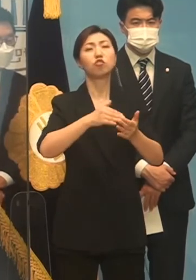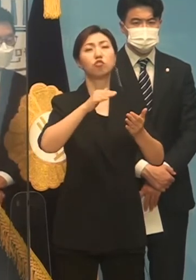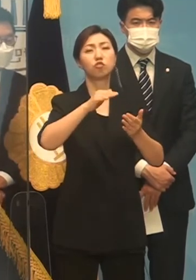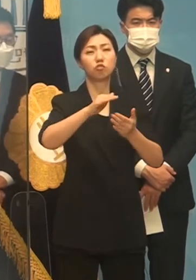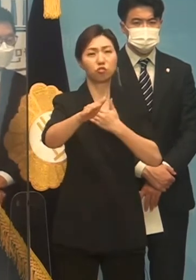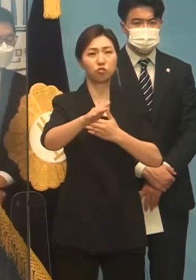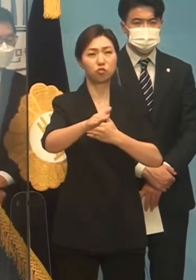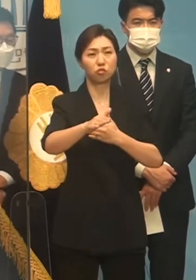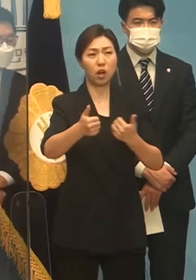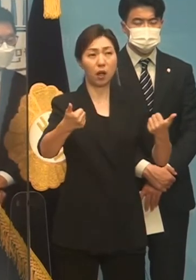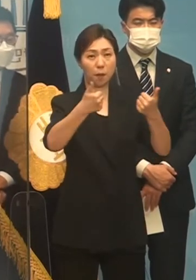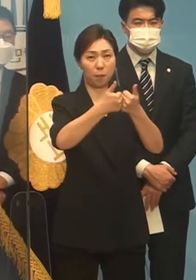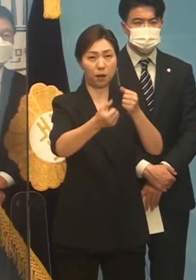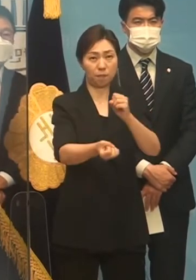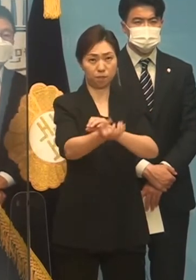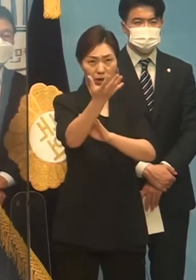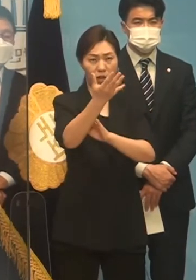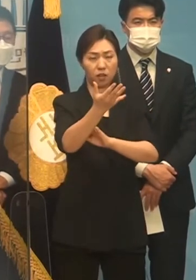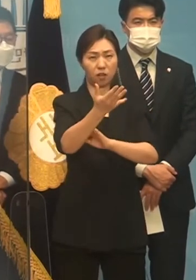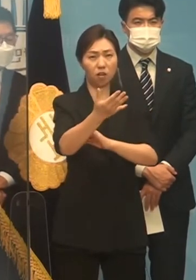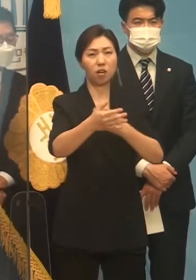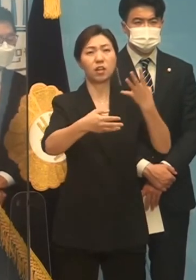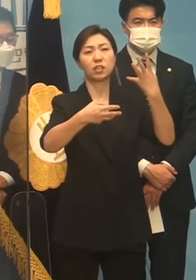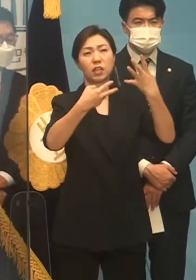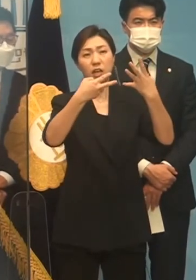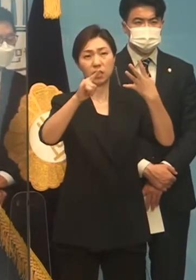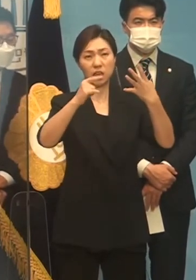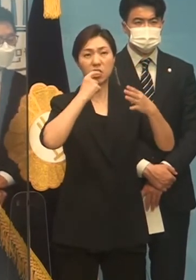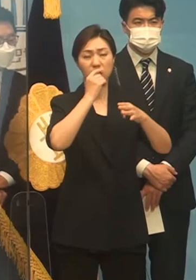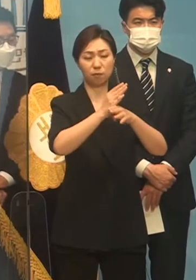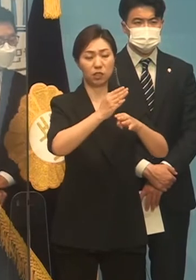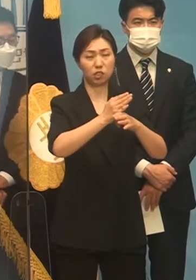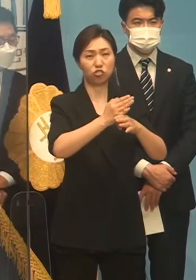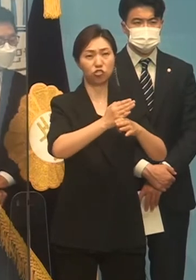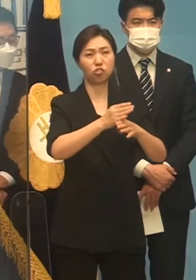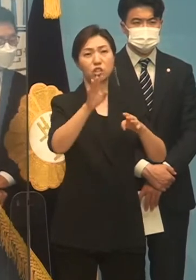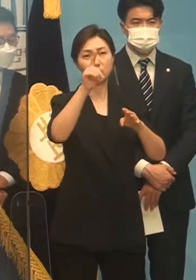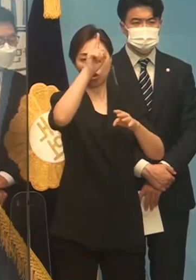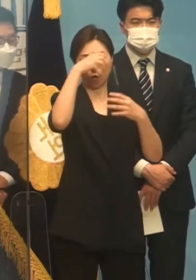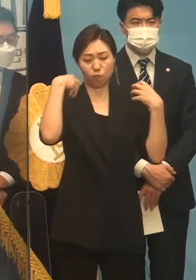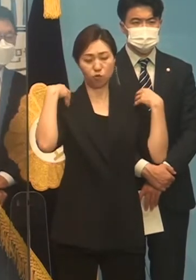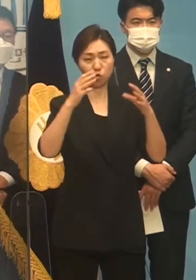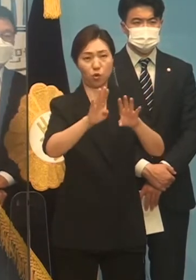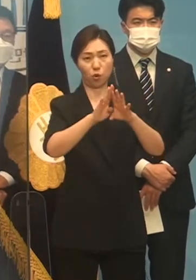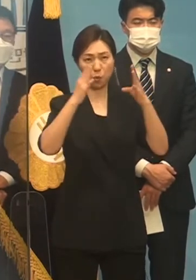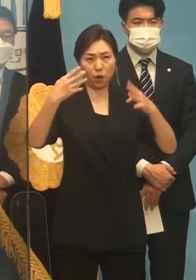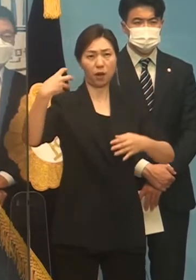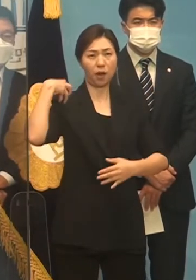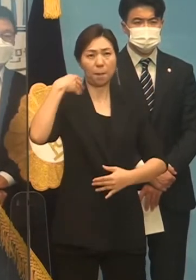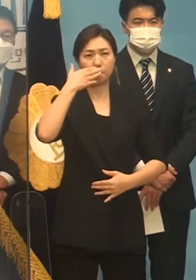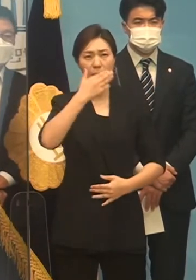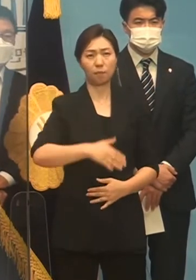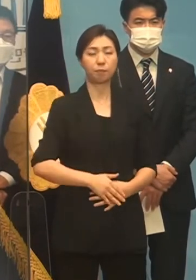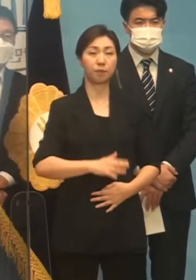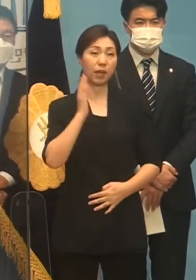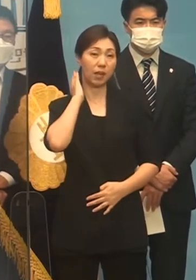승리해 4기 민주정부를 열어낼 것입니다. 정권